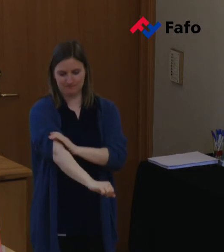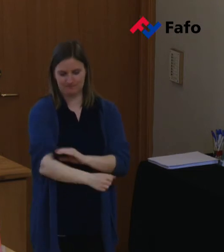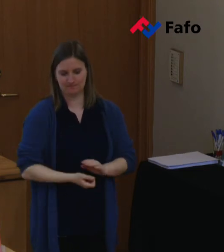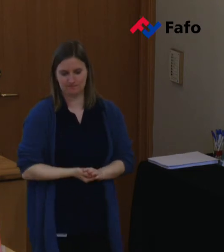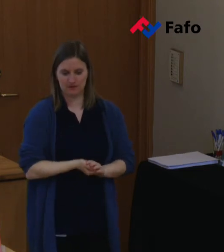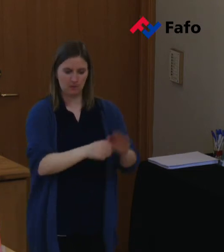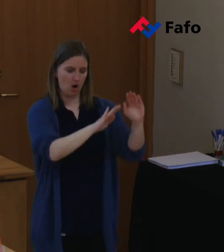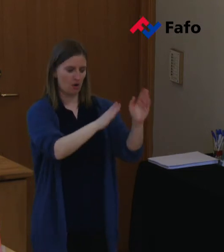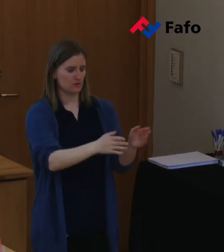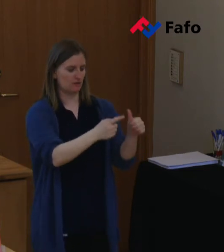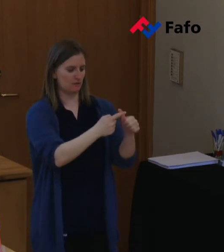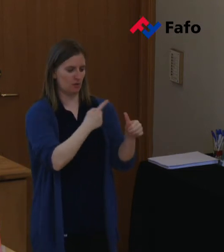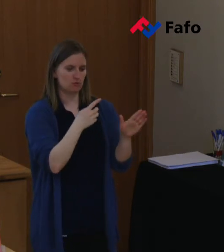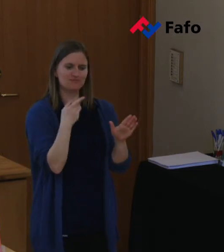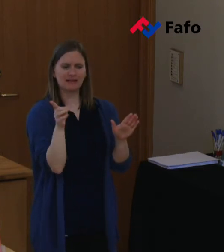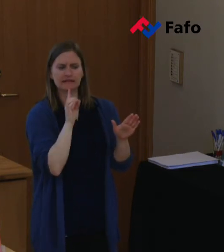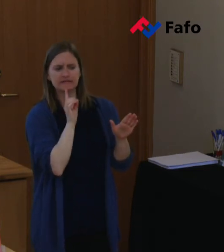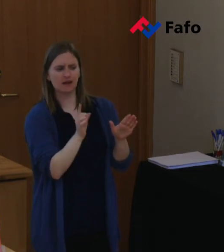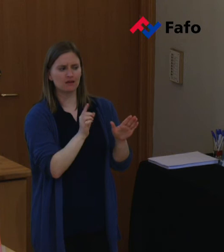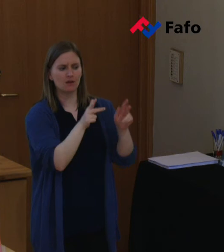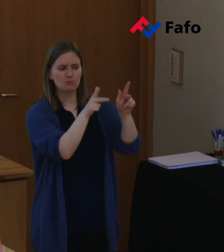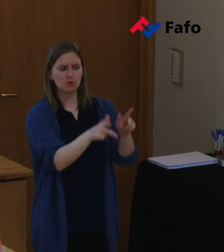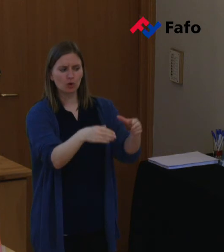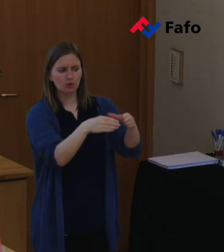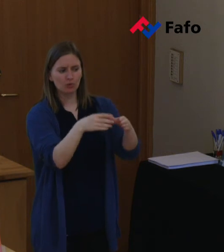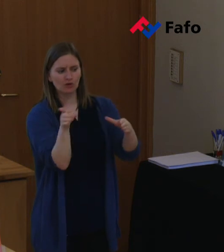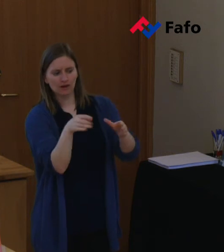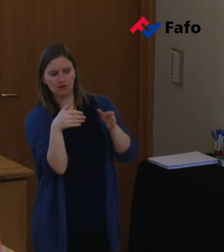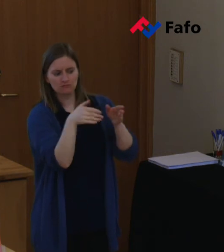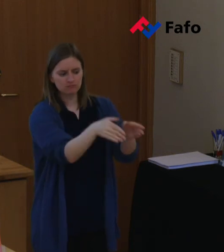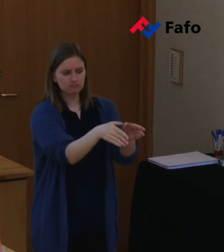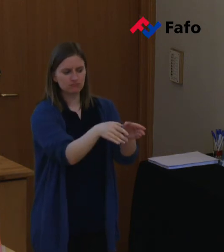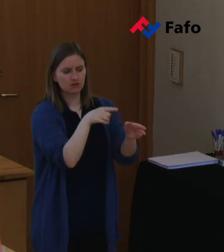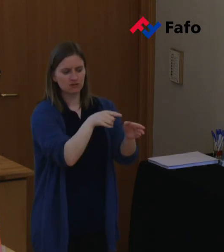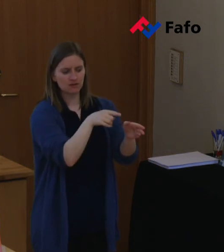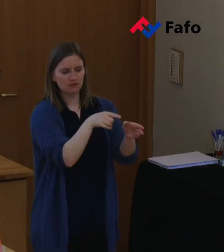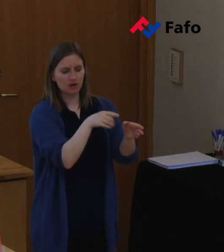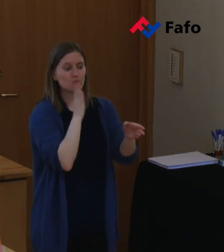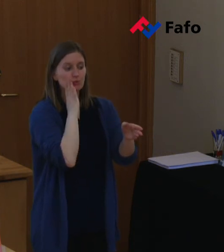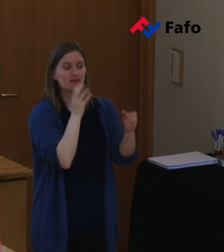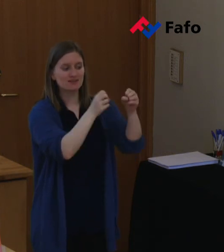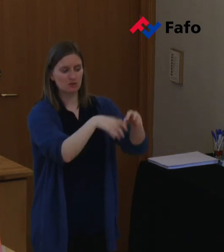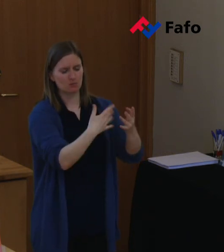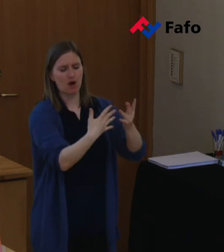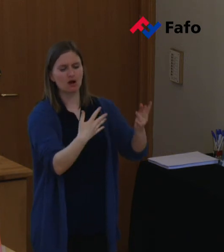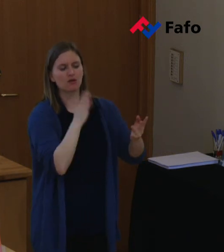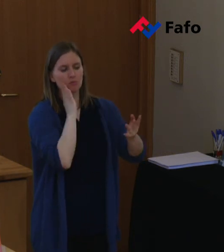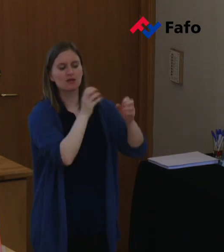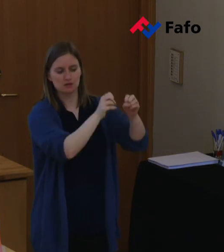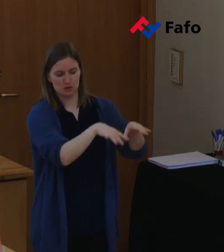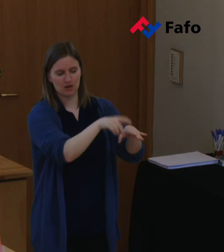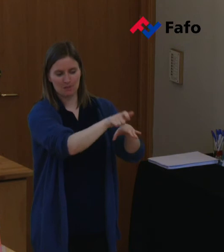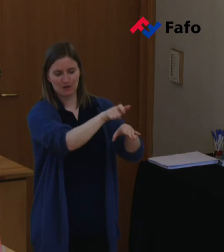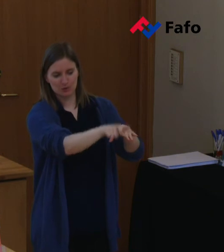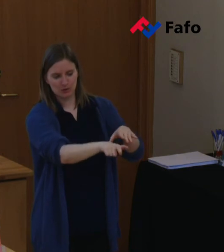På Housing First så sa dere også at den brukergruppen som dere rettet imot var mange bostedsløse,